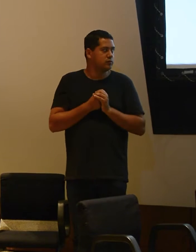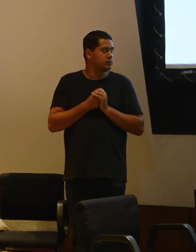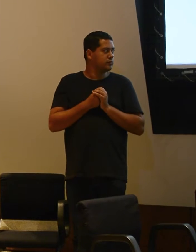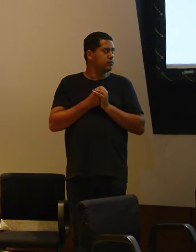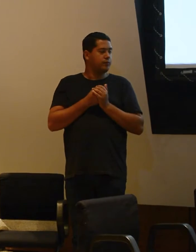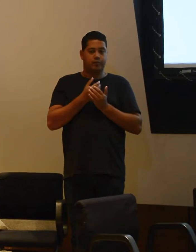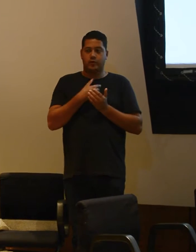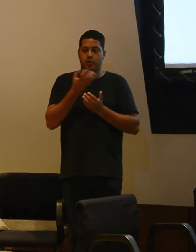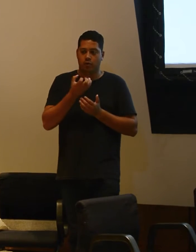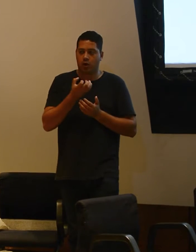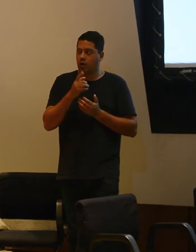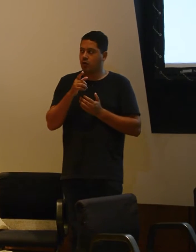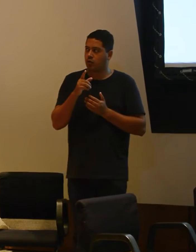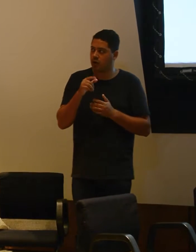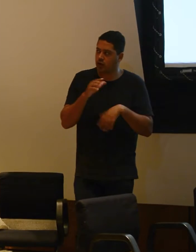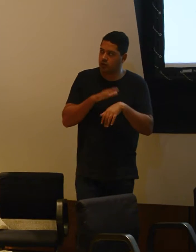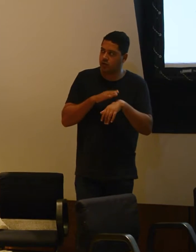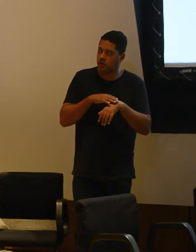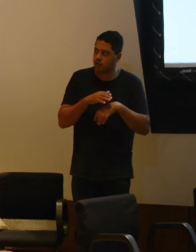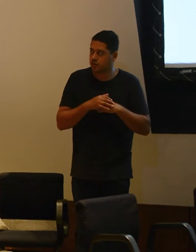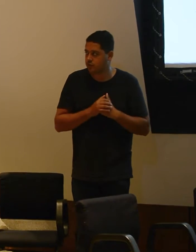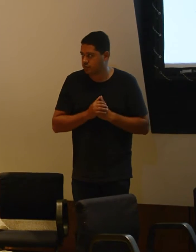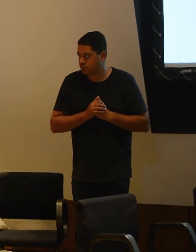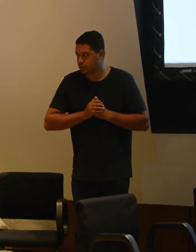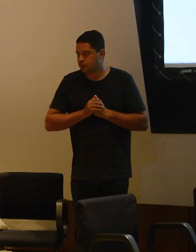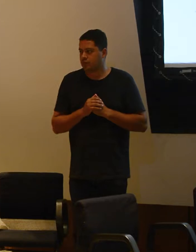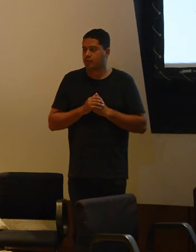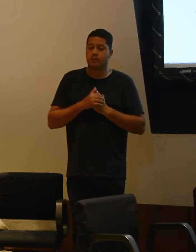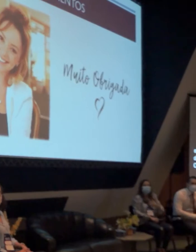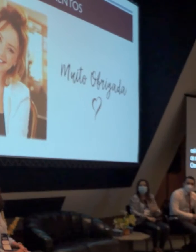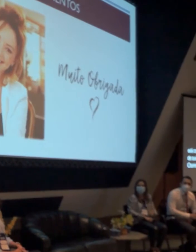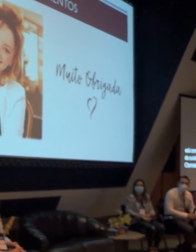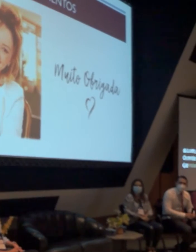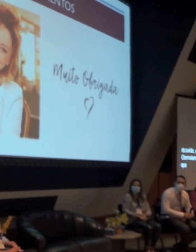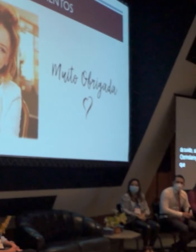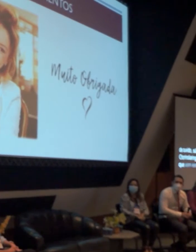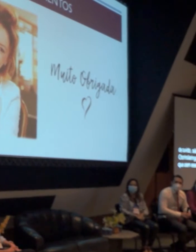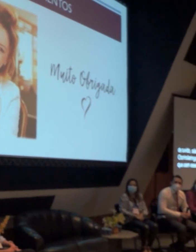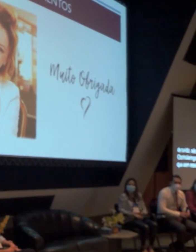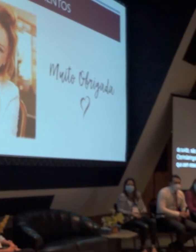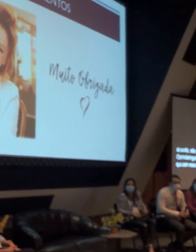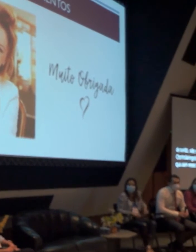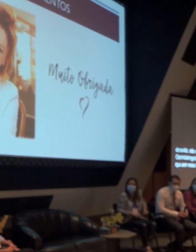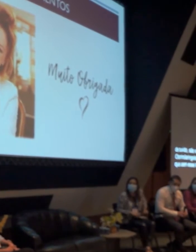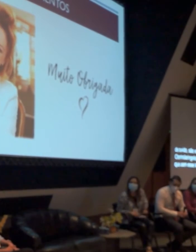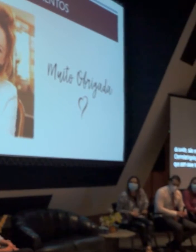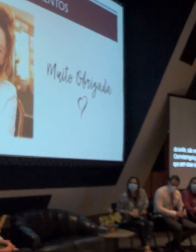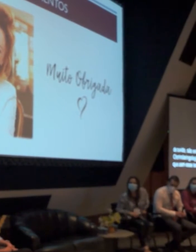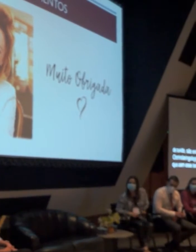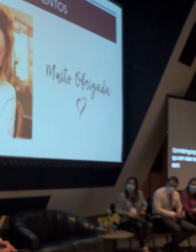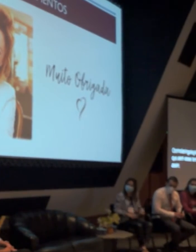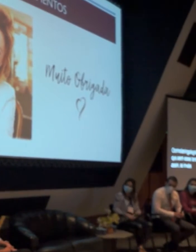verdade eu quero que a gente use esse tempo, o título melhor seria assim, ao invés de casos cirúrgicos mais difíceis, a